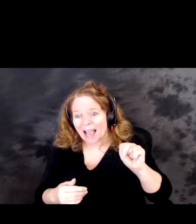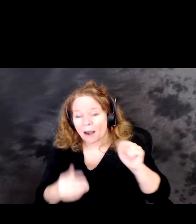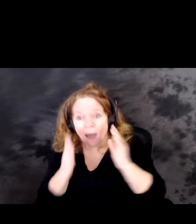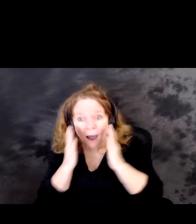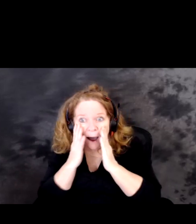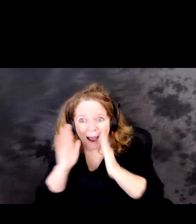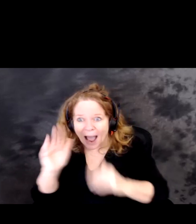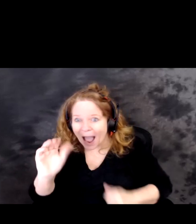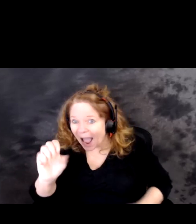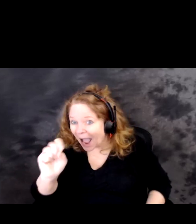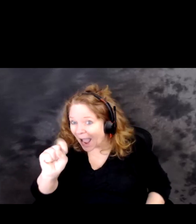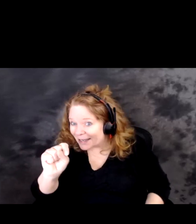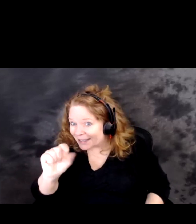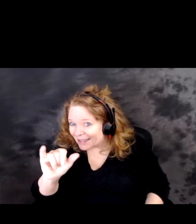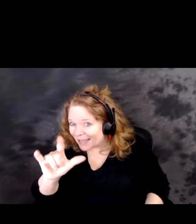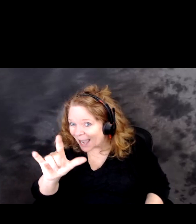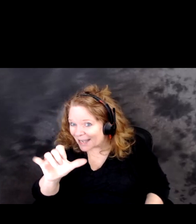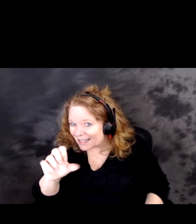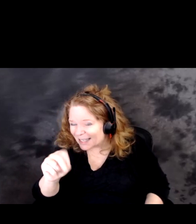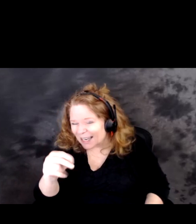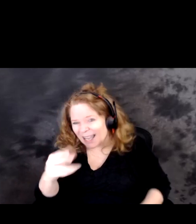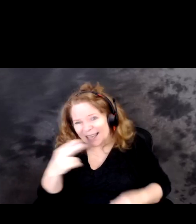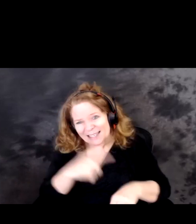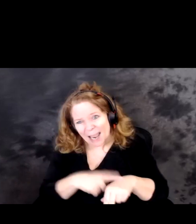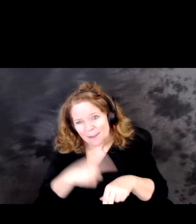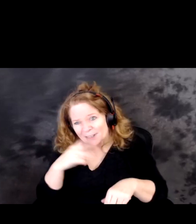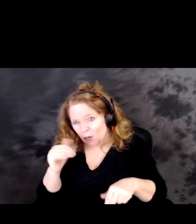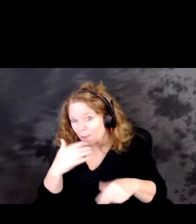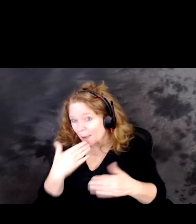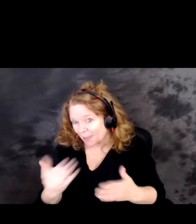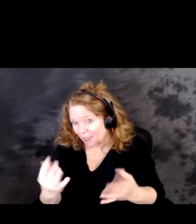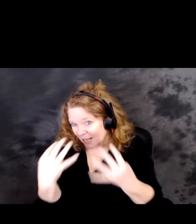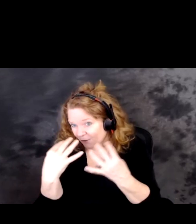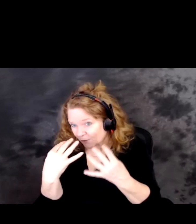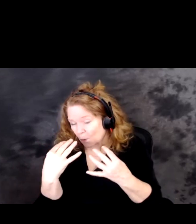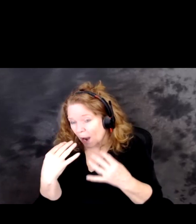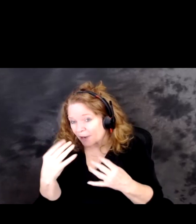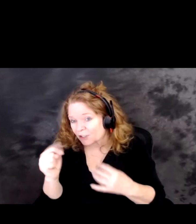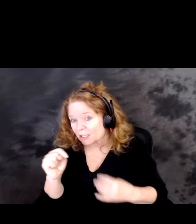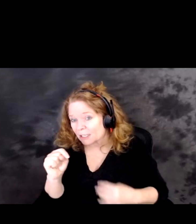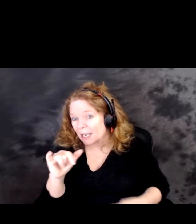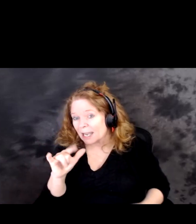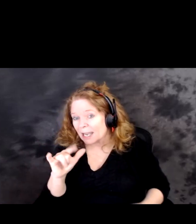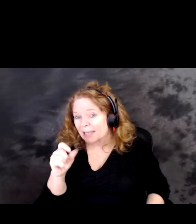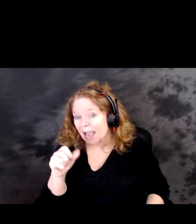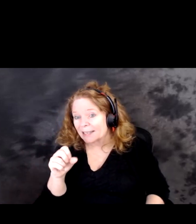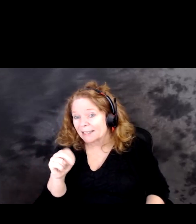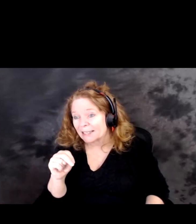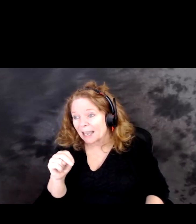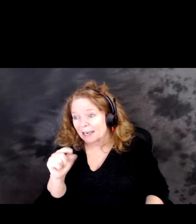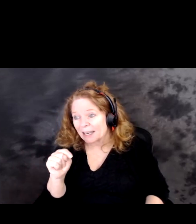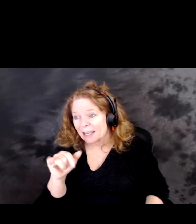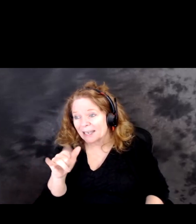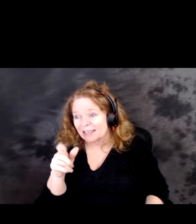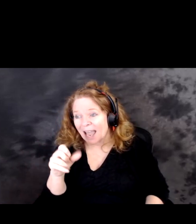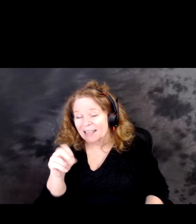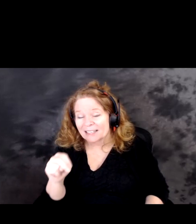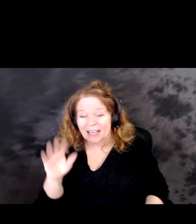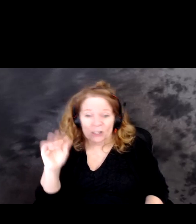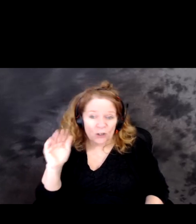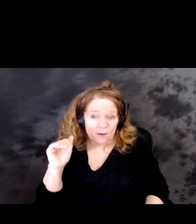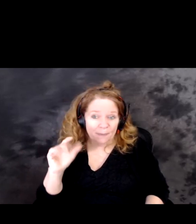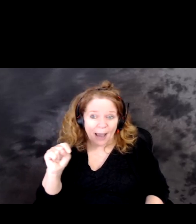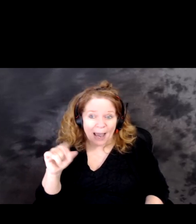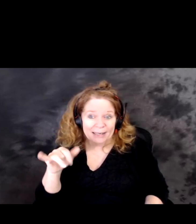Tyson. Es hora de decir adiós, pero ha sido muy bueno tenerte aquí, Tyson, Tyson, Tyson.